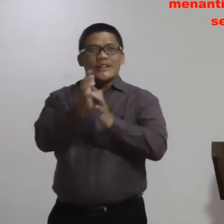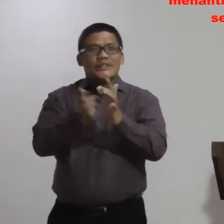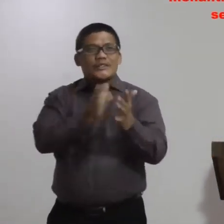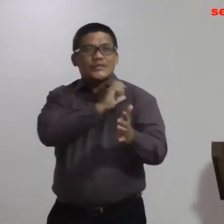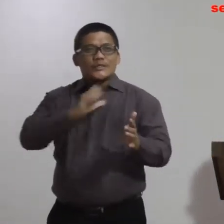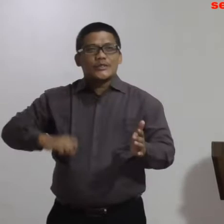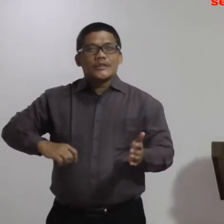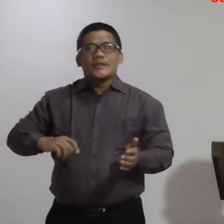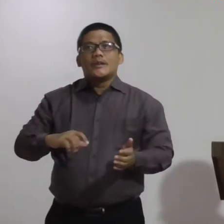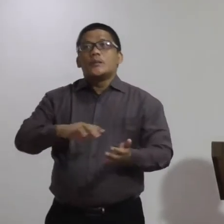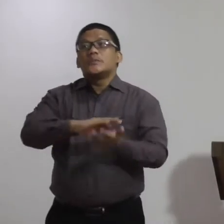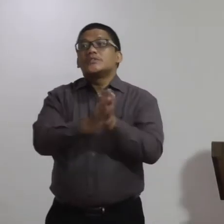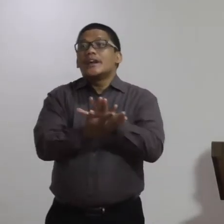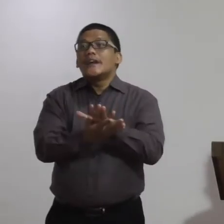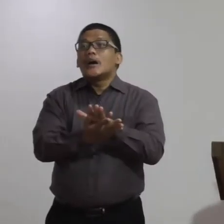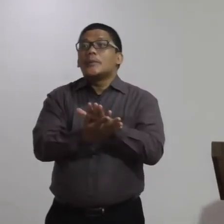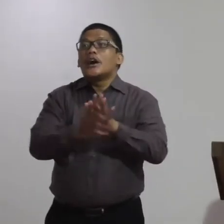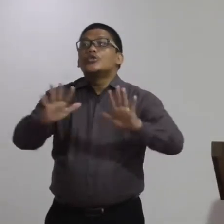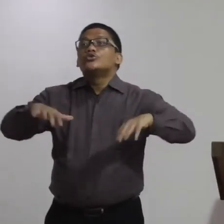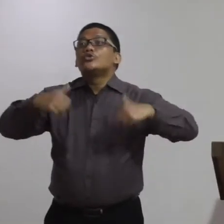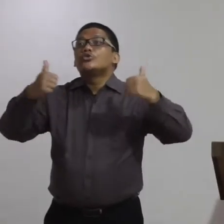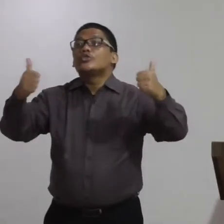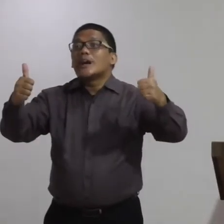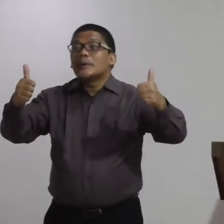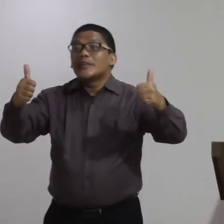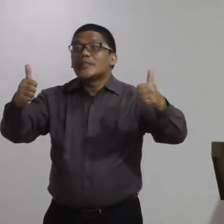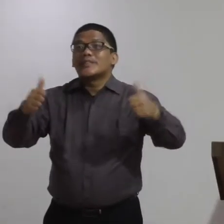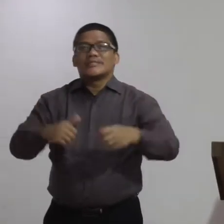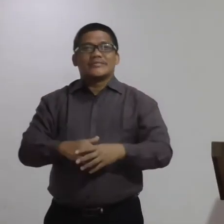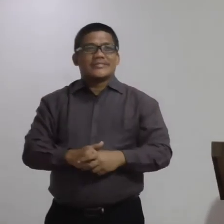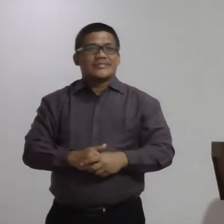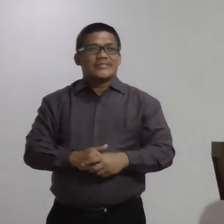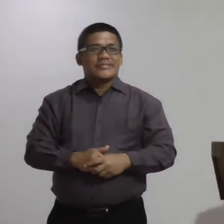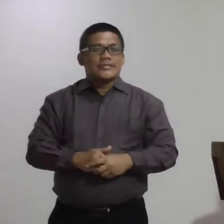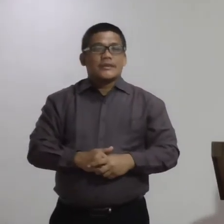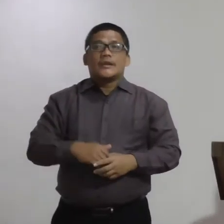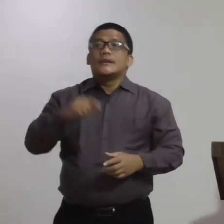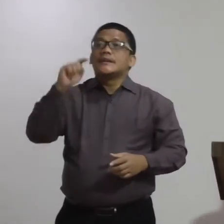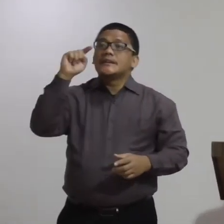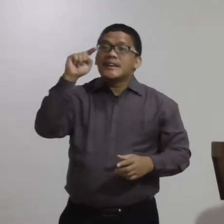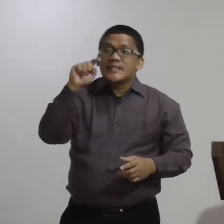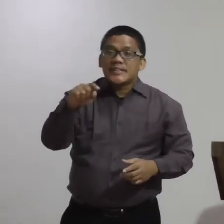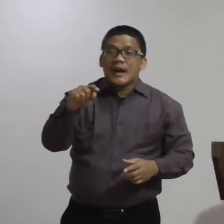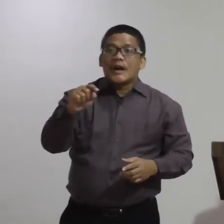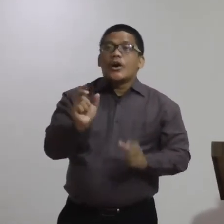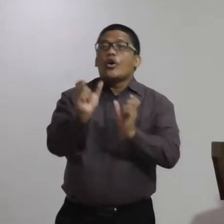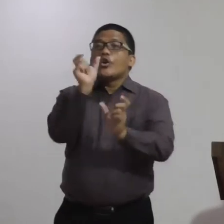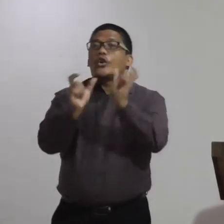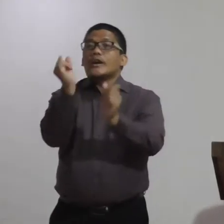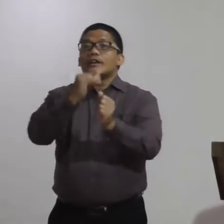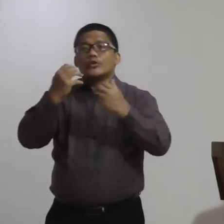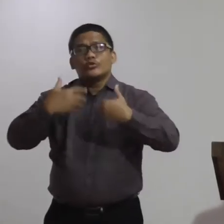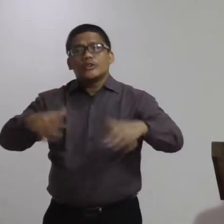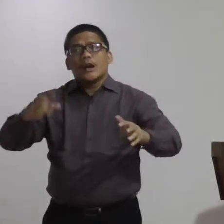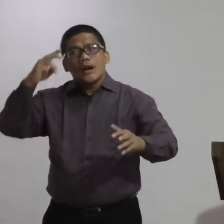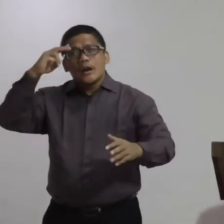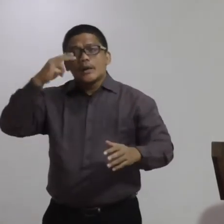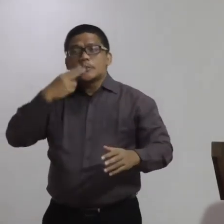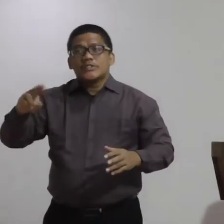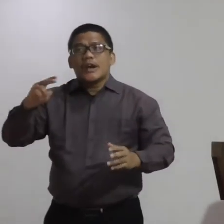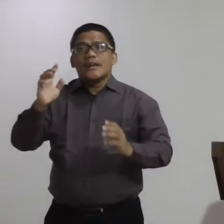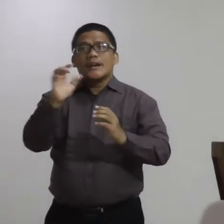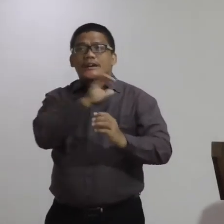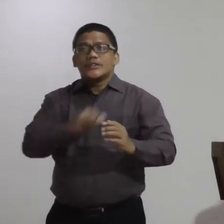sebagai juru selamat. Ini berarti bahwa setiap kita orang yang sudah percaya